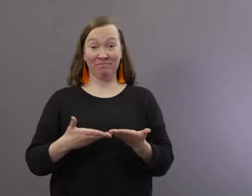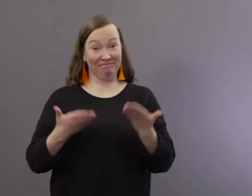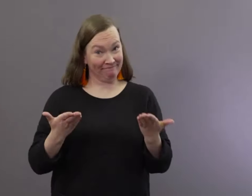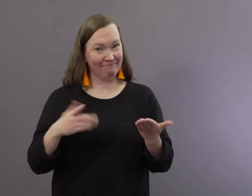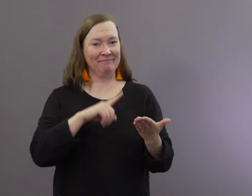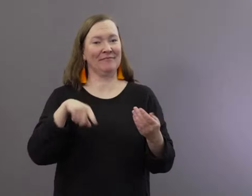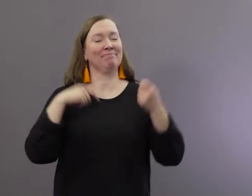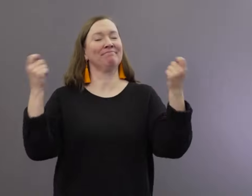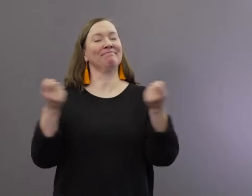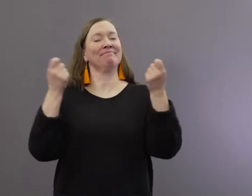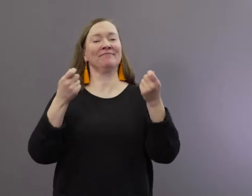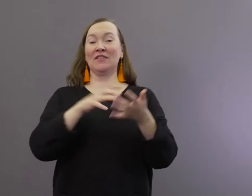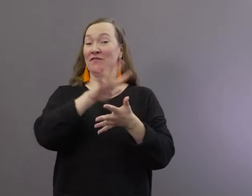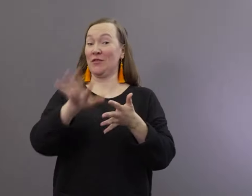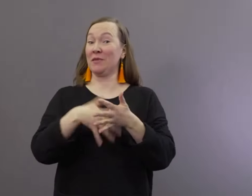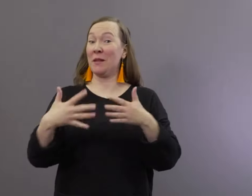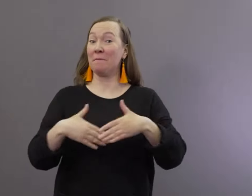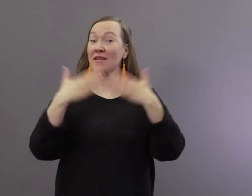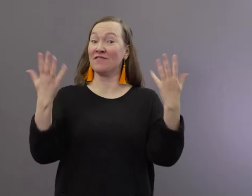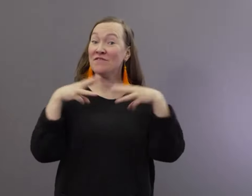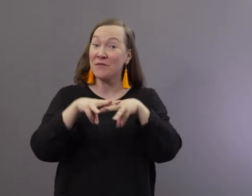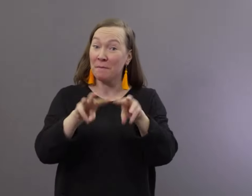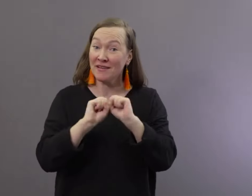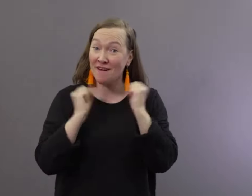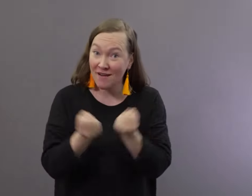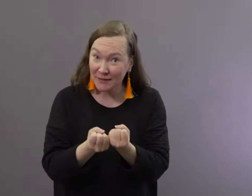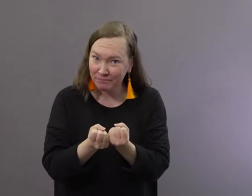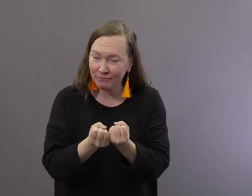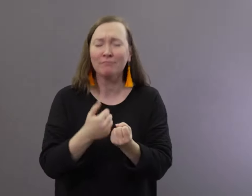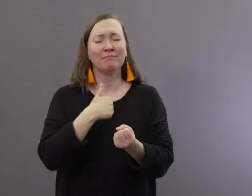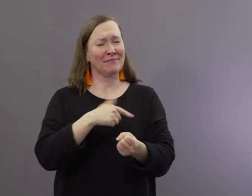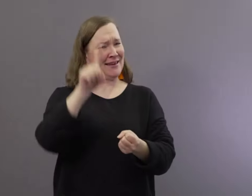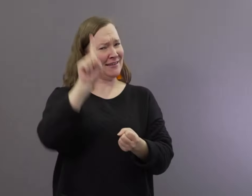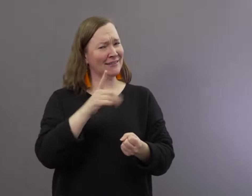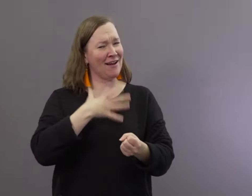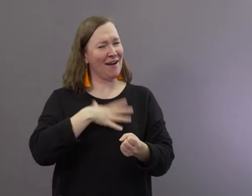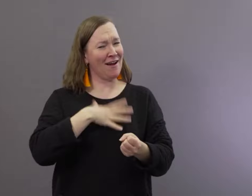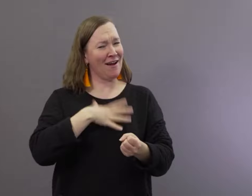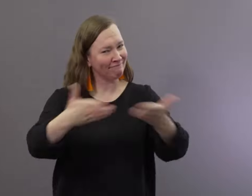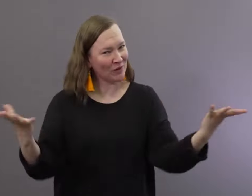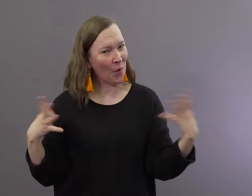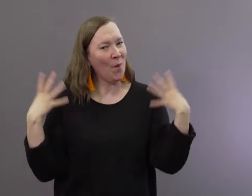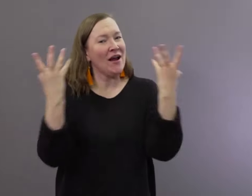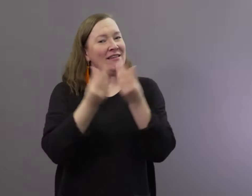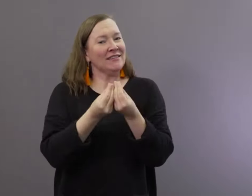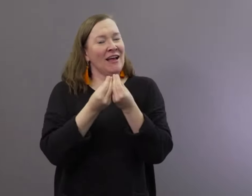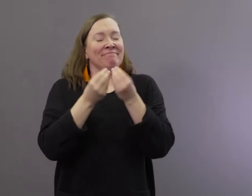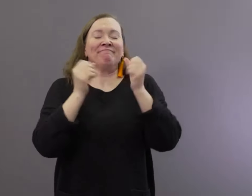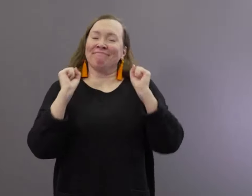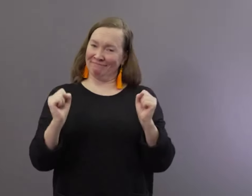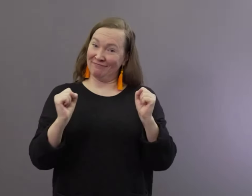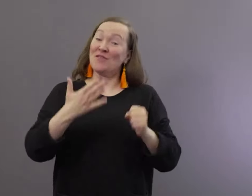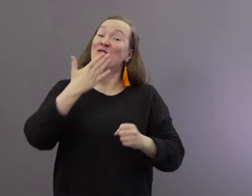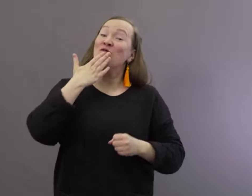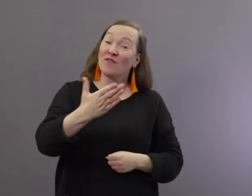Tervehdys ja lämpimästi tervetuloa. Tänään juhlimme viittomakielten päivää ja pidämme webinaarin.